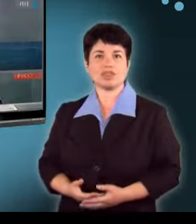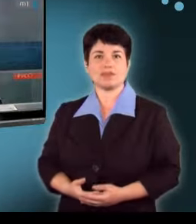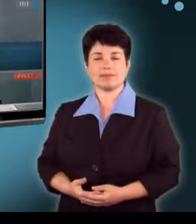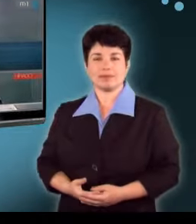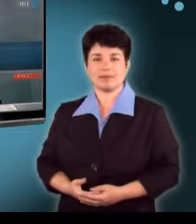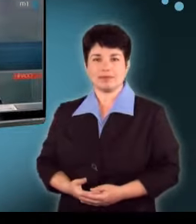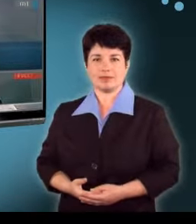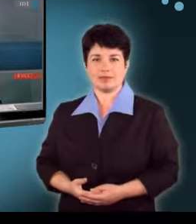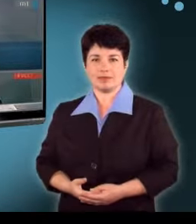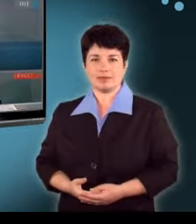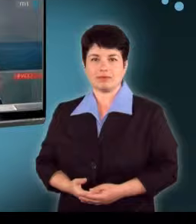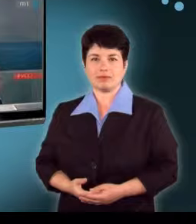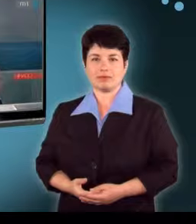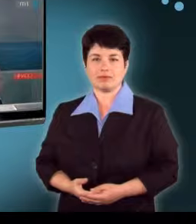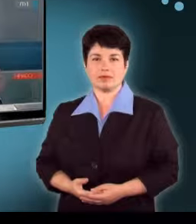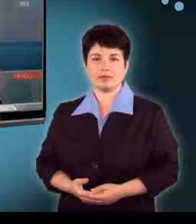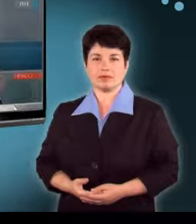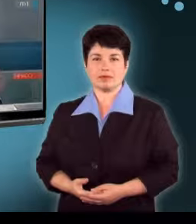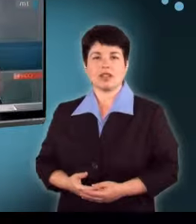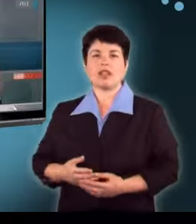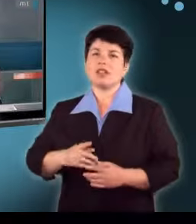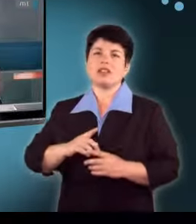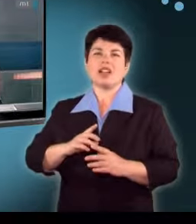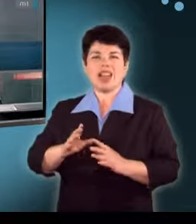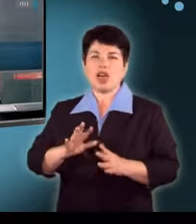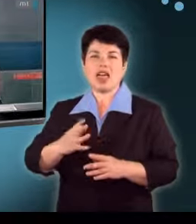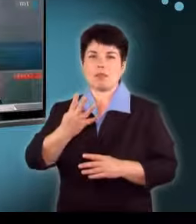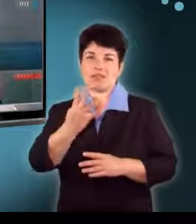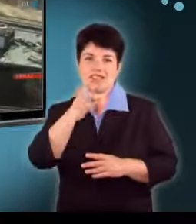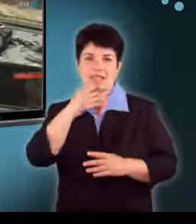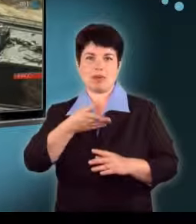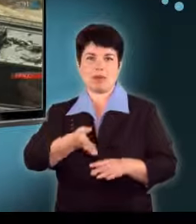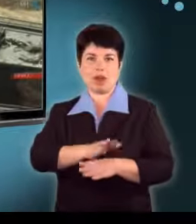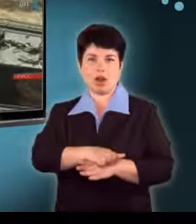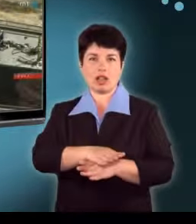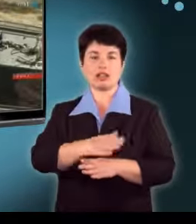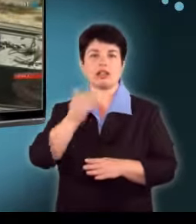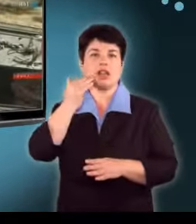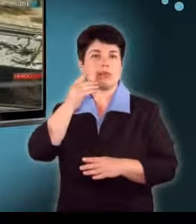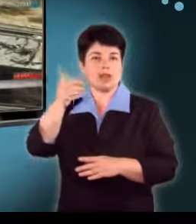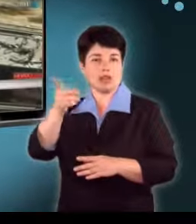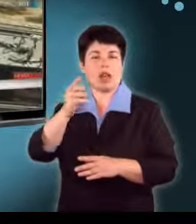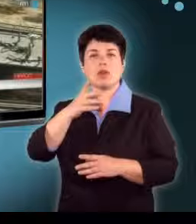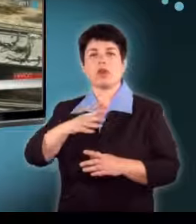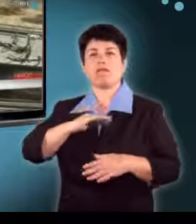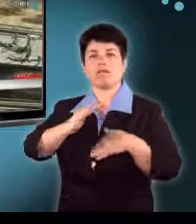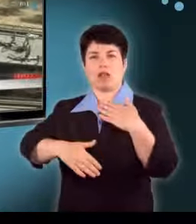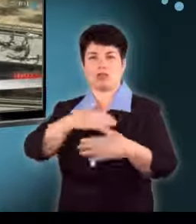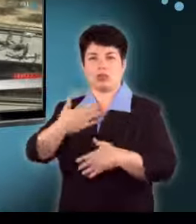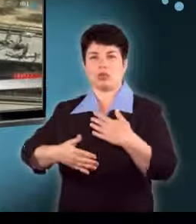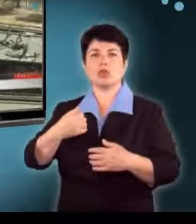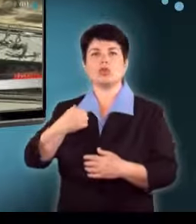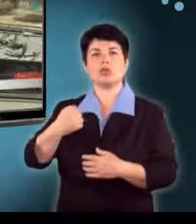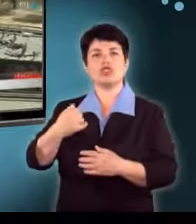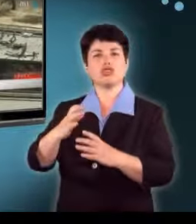Legalább 4-en meghaltak az Egyesült Államokban, amikor felborult egy turistabusz Kaliforniában. A buszon körülbelül 45 turista